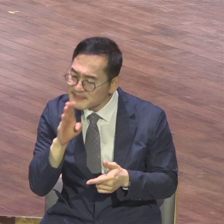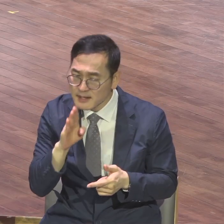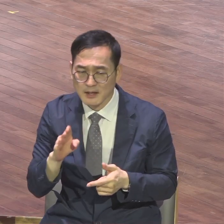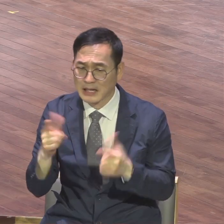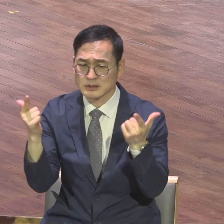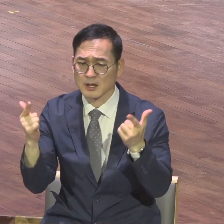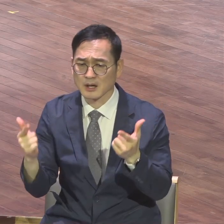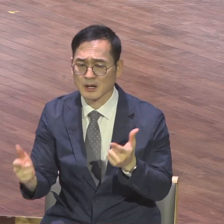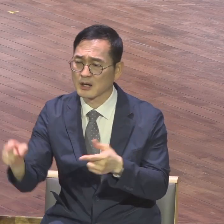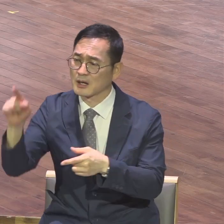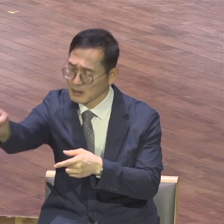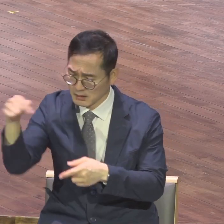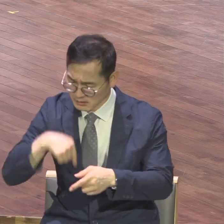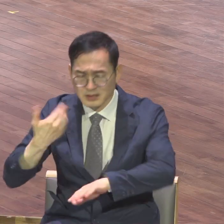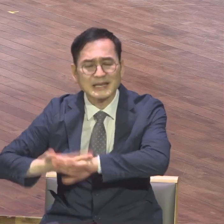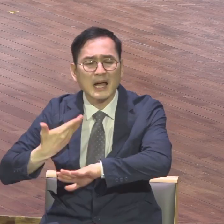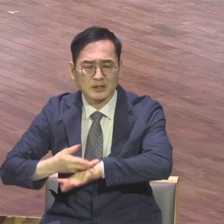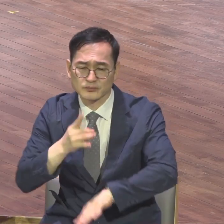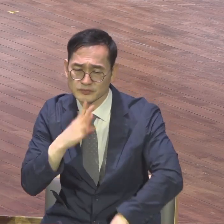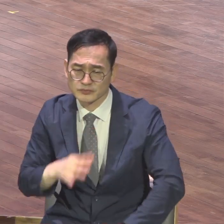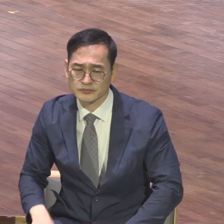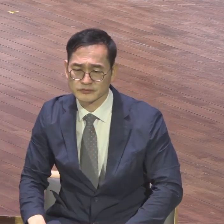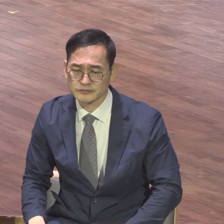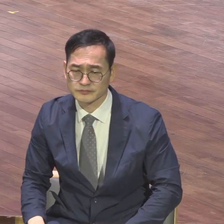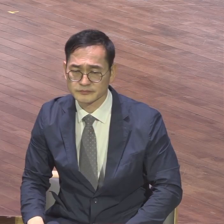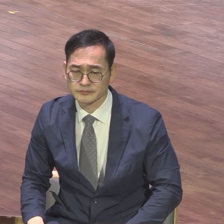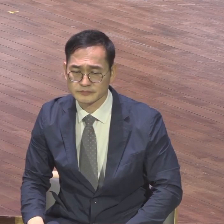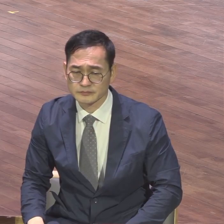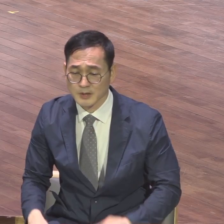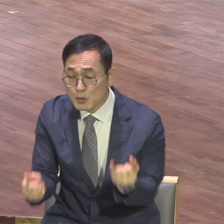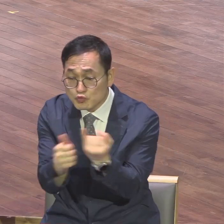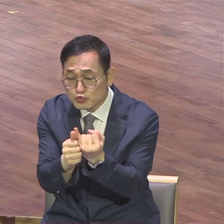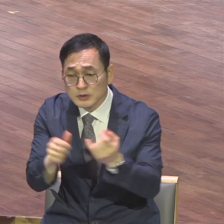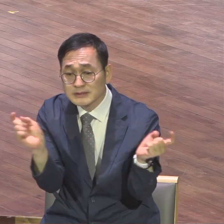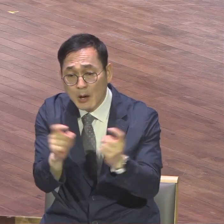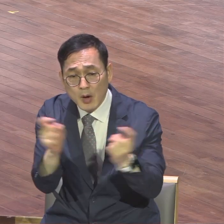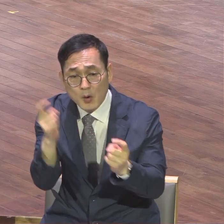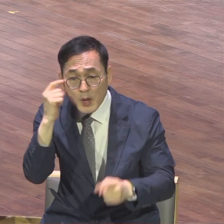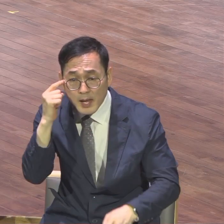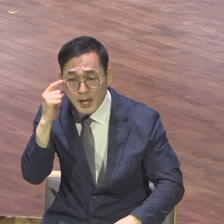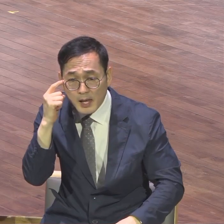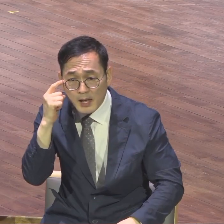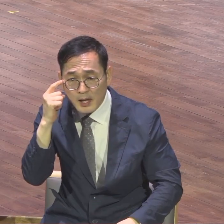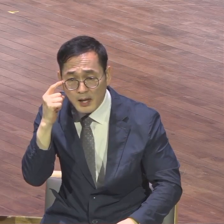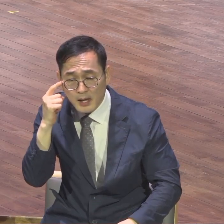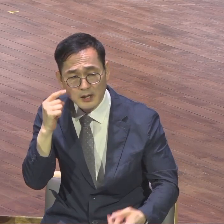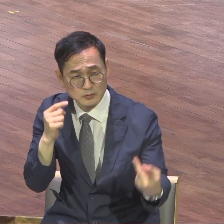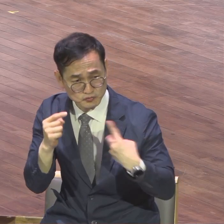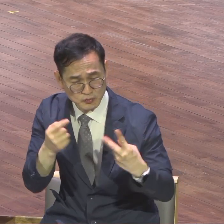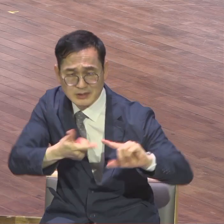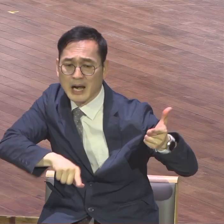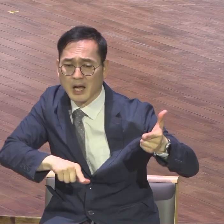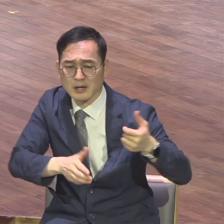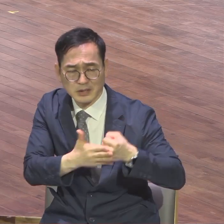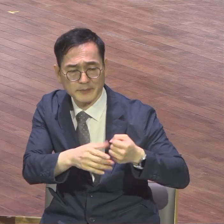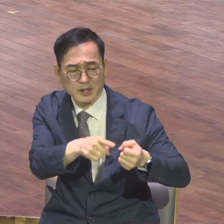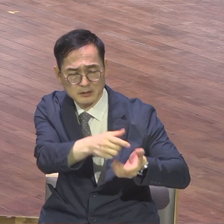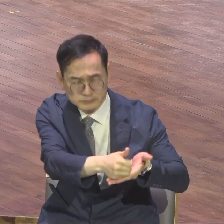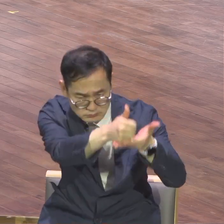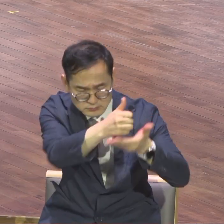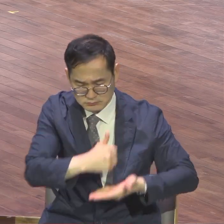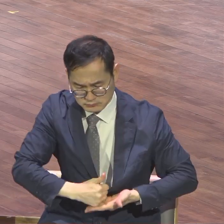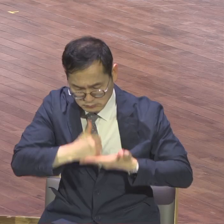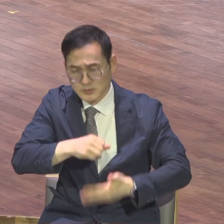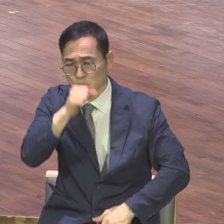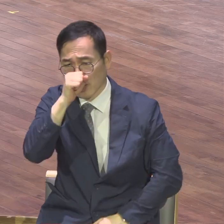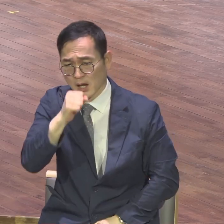다른 거라니까 다른 거. 왜 부부 싸움 합니까? 다른 건데 자꾸 틀렸다니까 싸우지. 달라요, 달라. 자라온